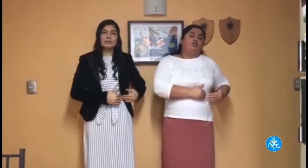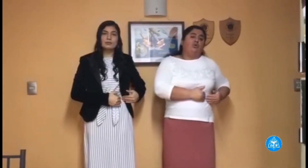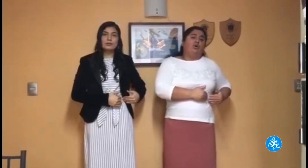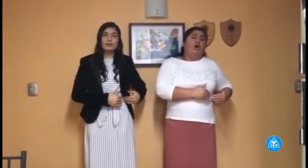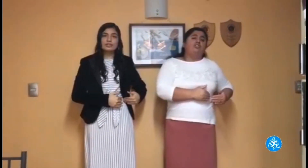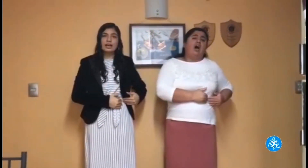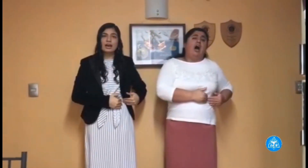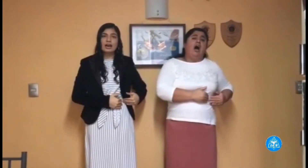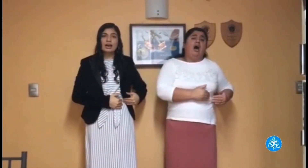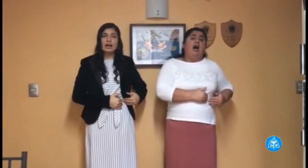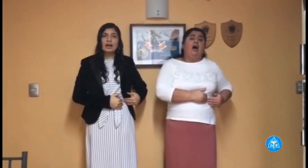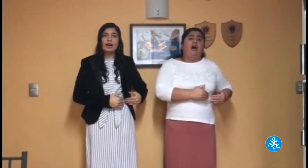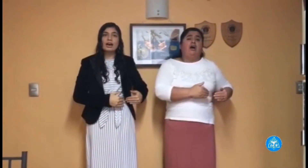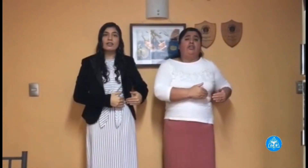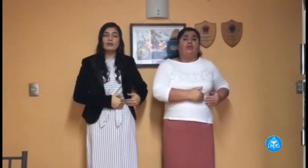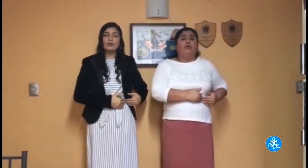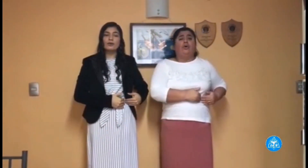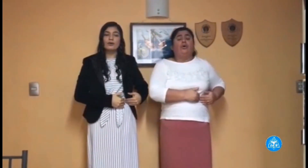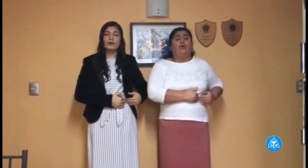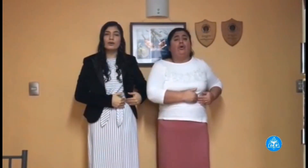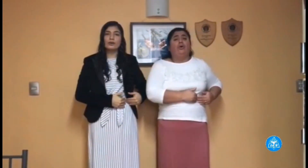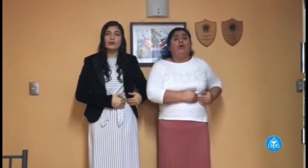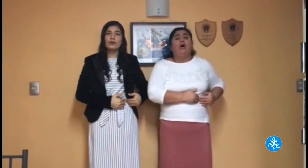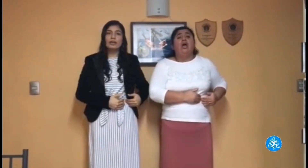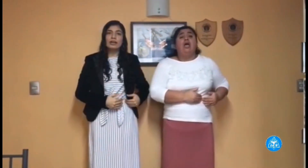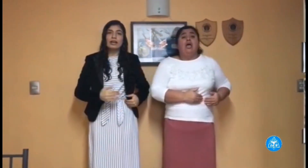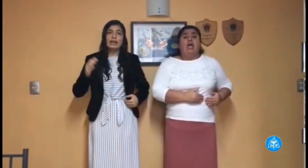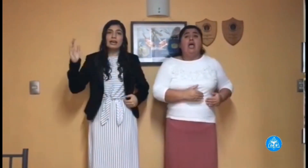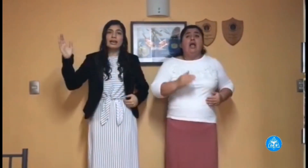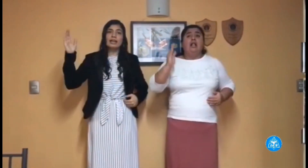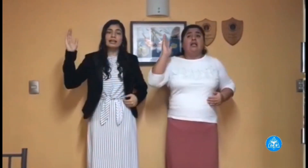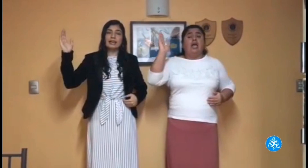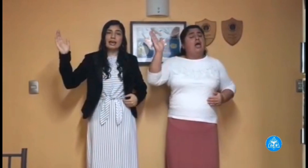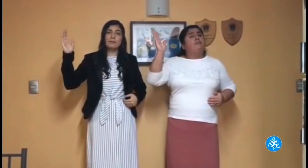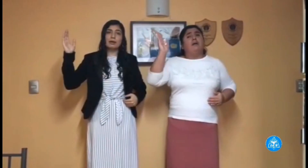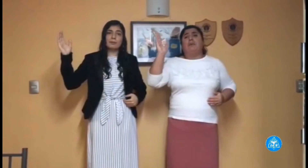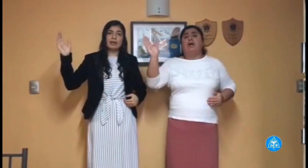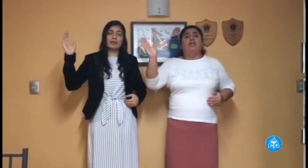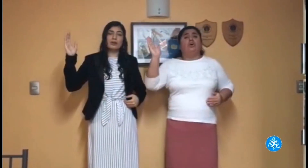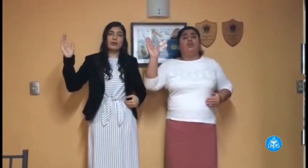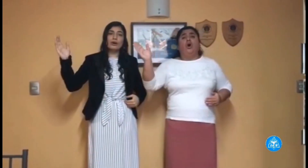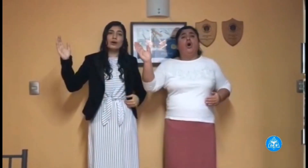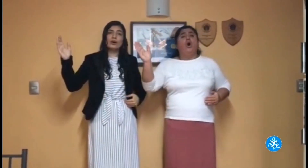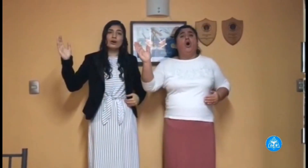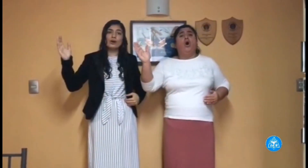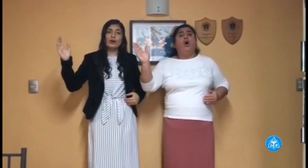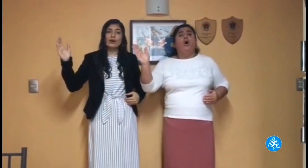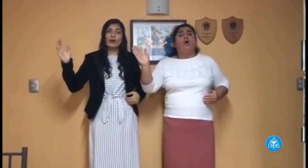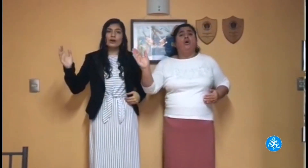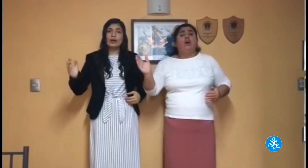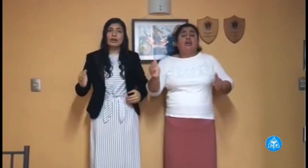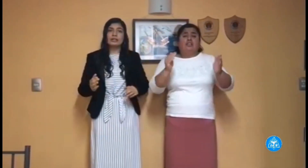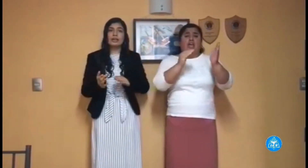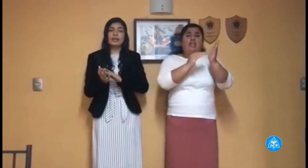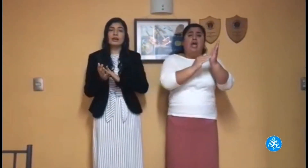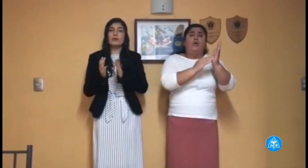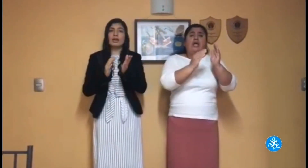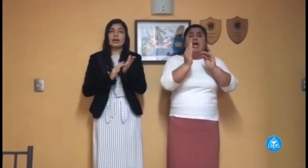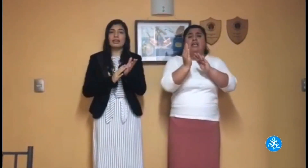su costado. El que me perdonó tiene una